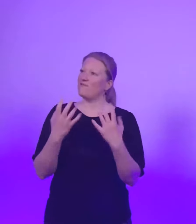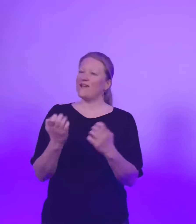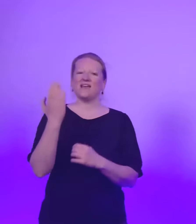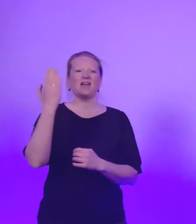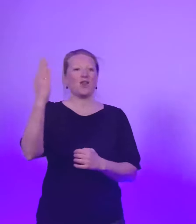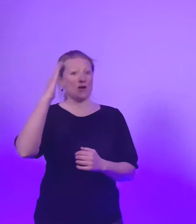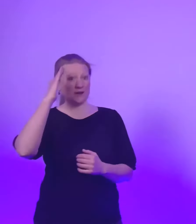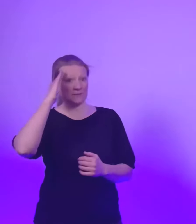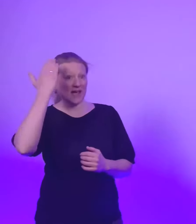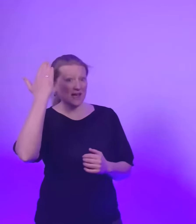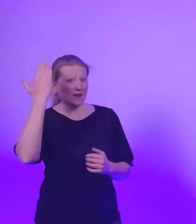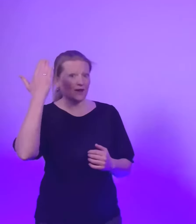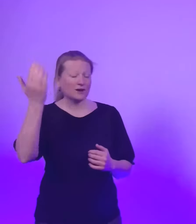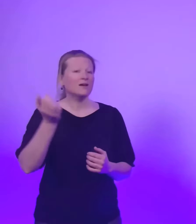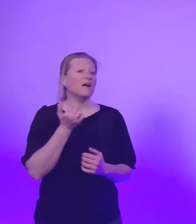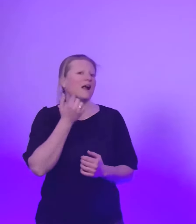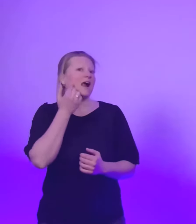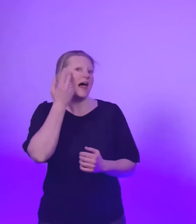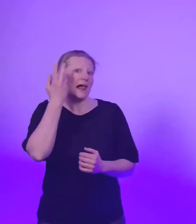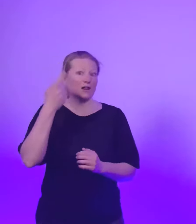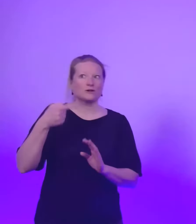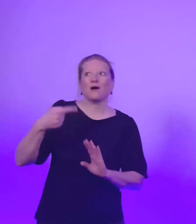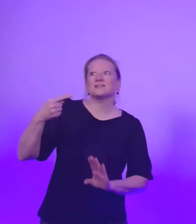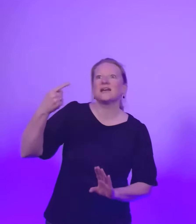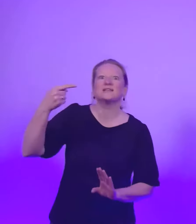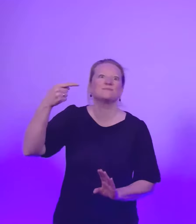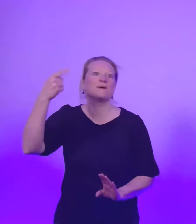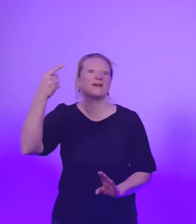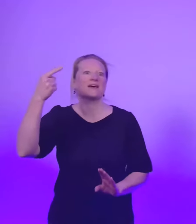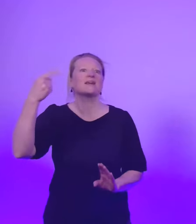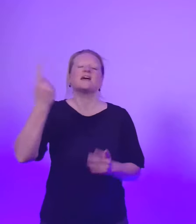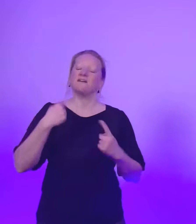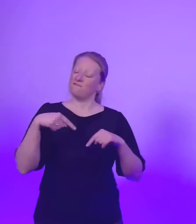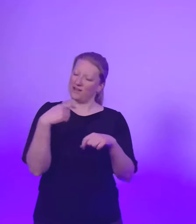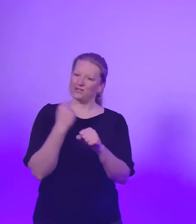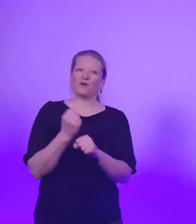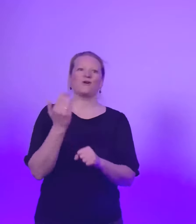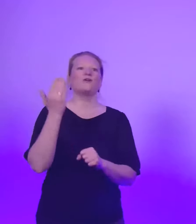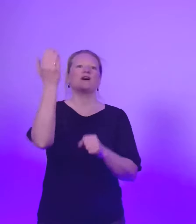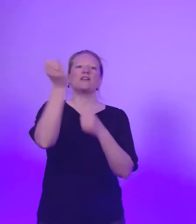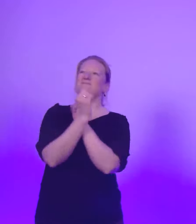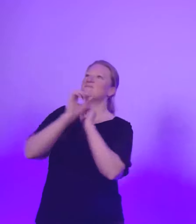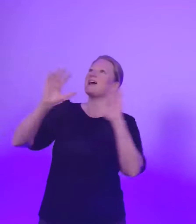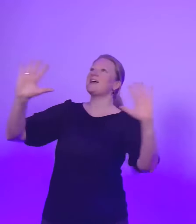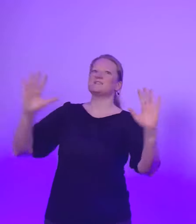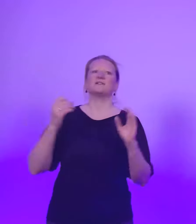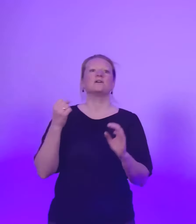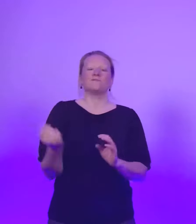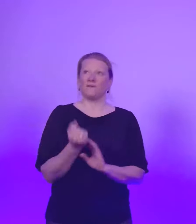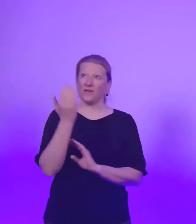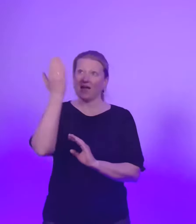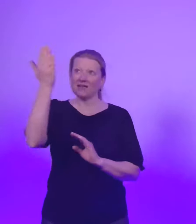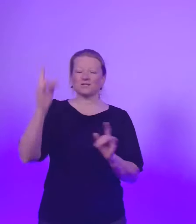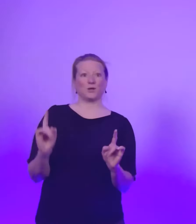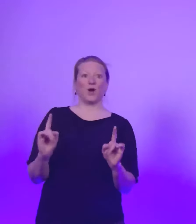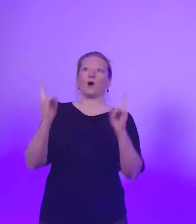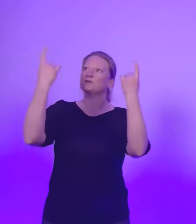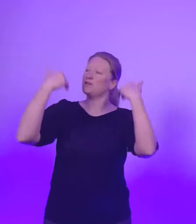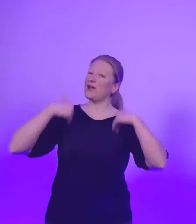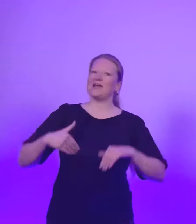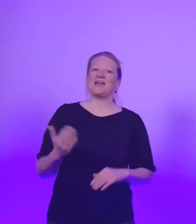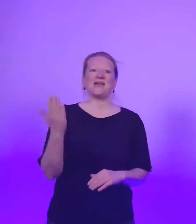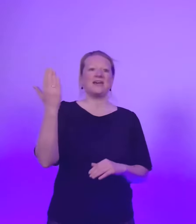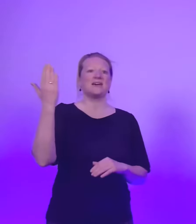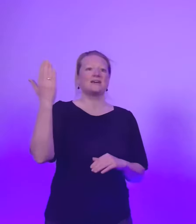wij willen hem kennen, elke dag steeds meer. En wij zullen hem prijzen, want hij is de